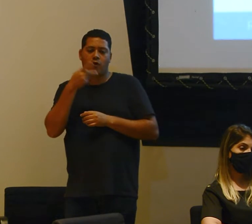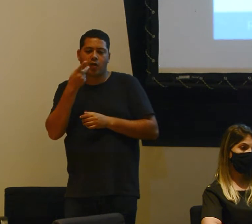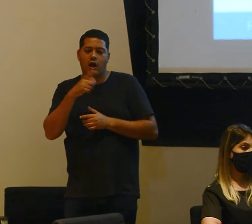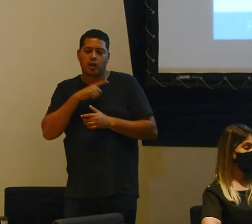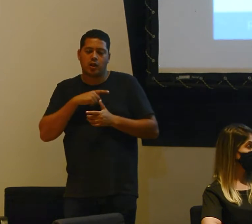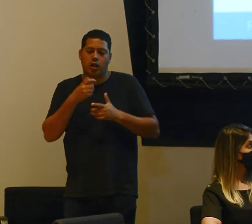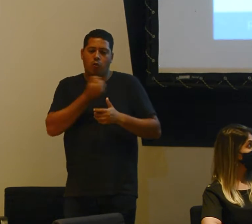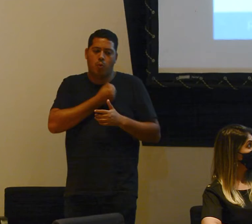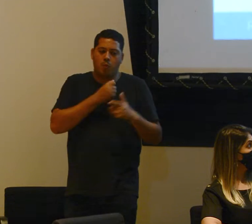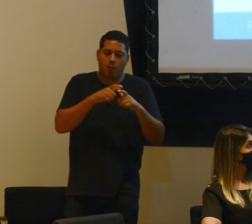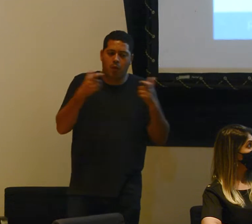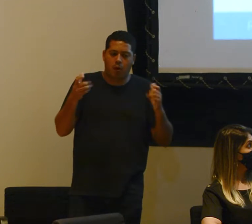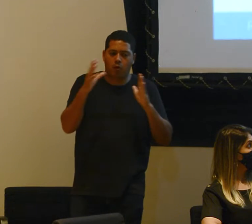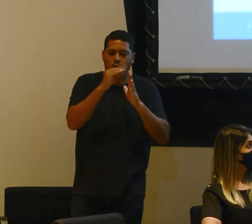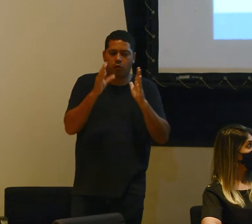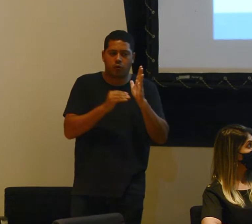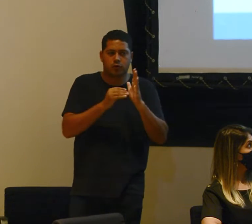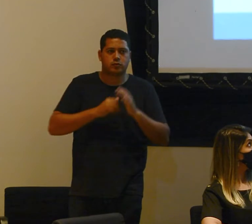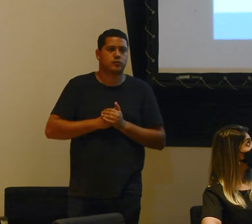de conteúdos, né?